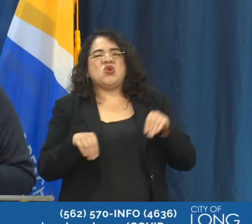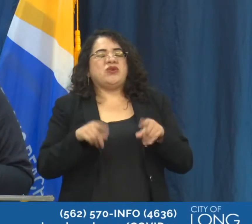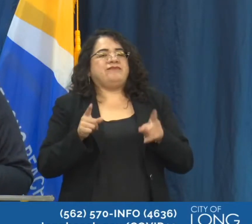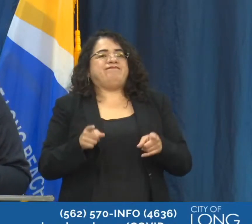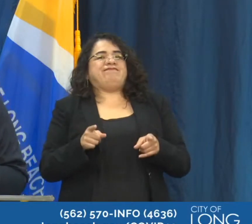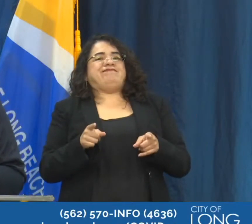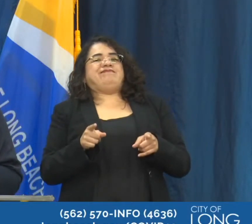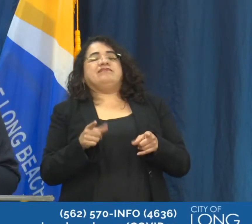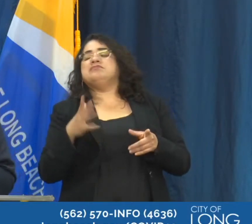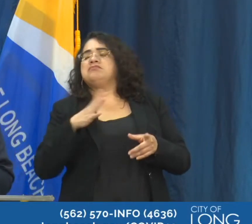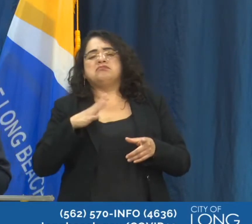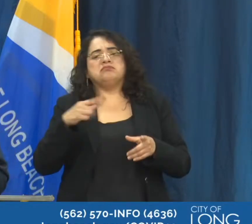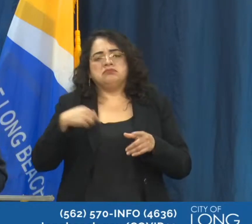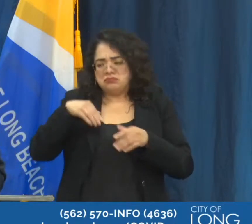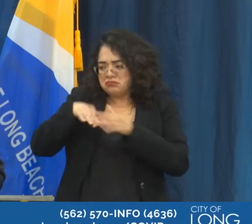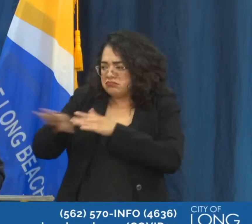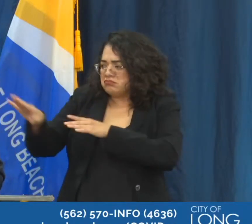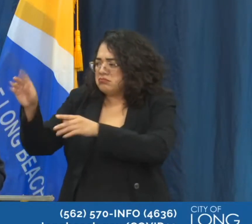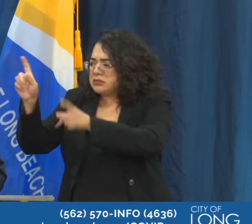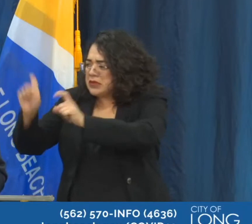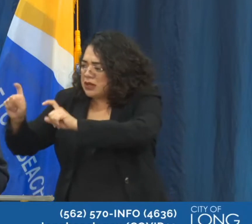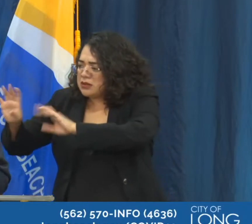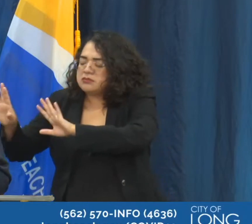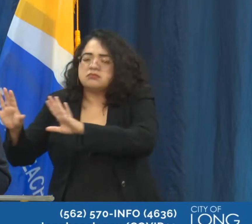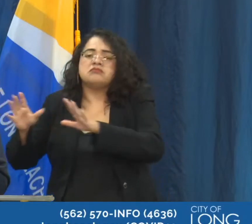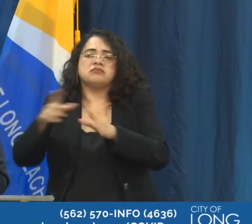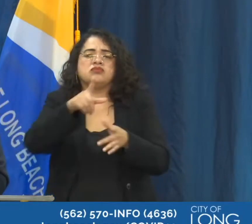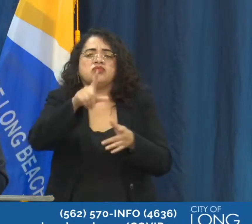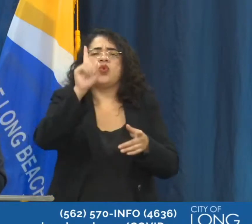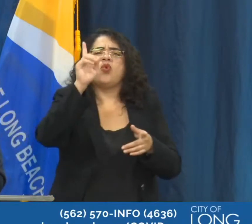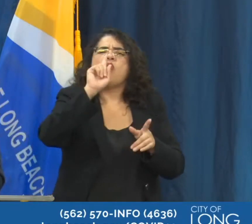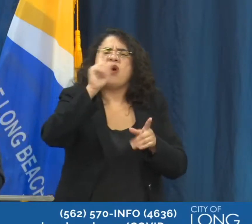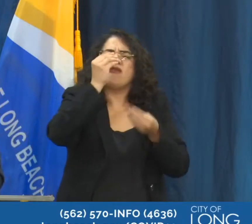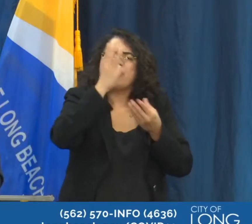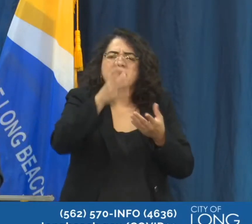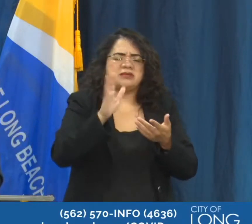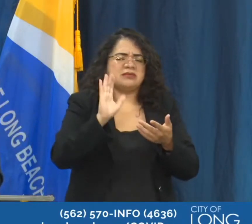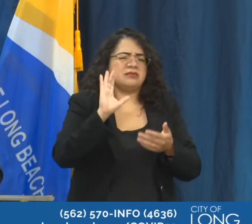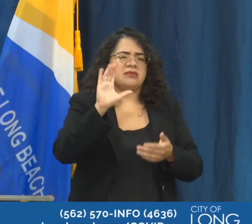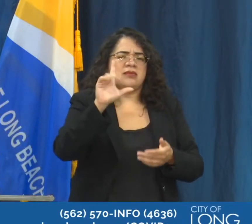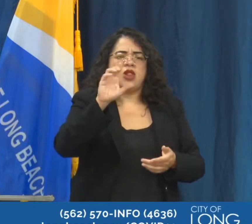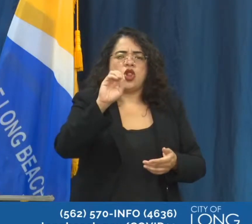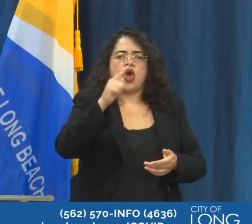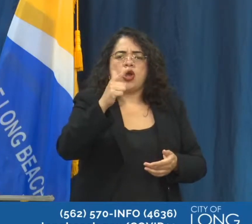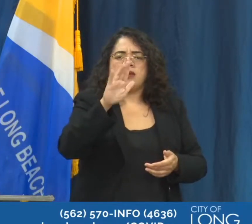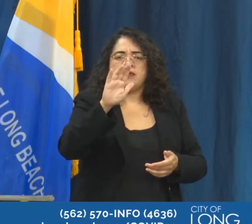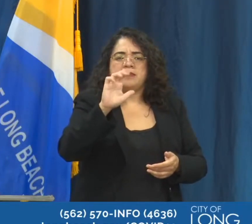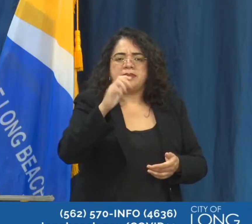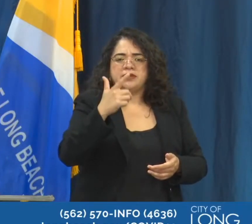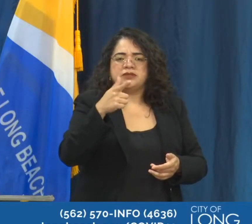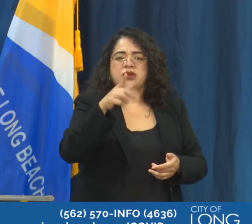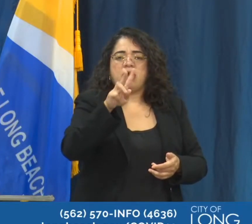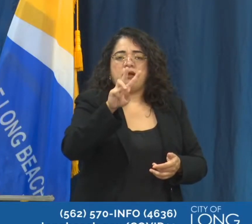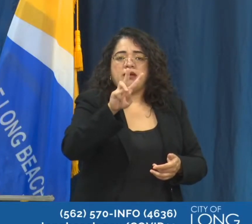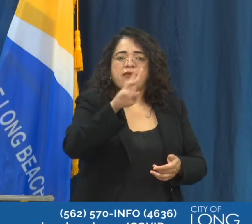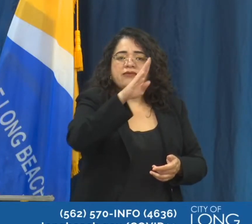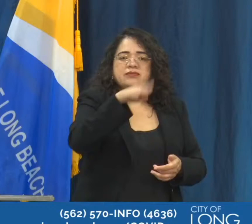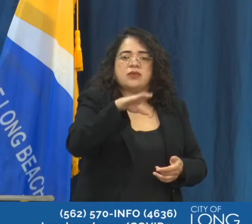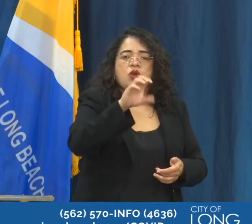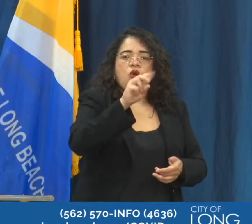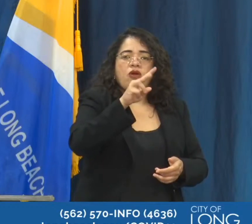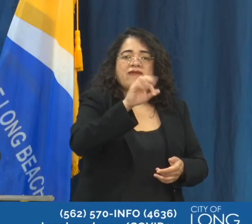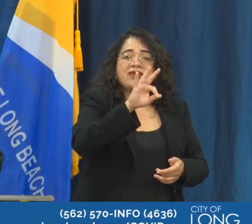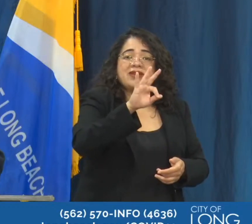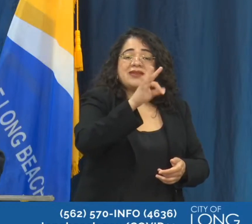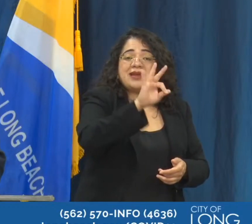información puede recibir más en nuestro sitio de web del kobe 109 de la ciudad también las sesiones de escucha de